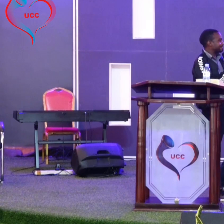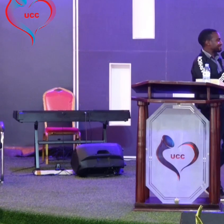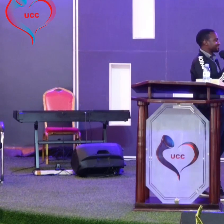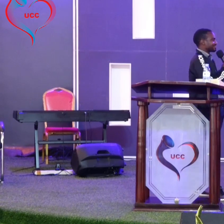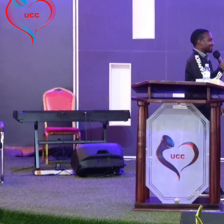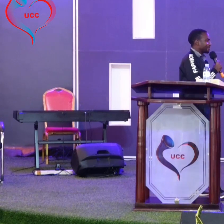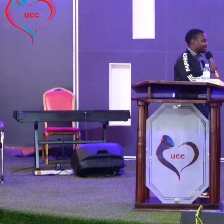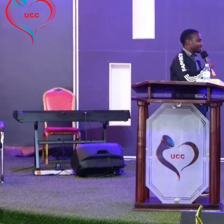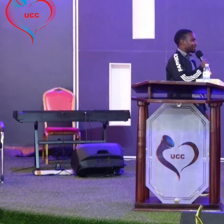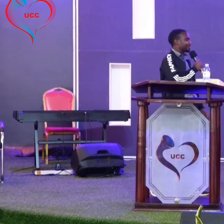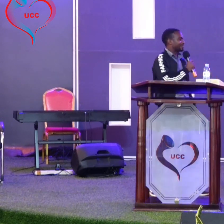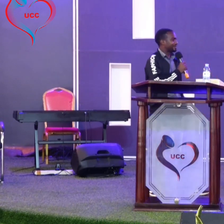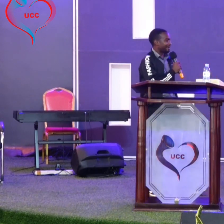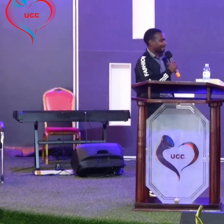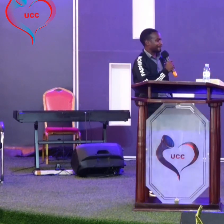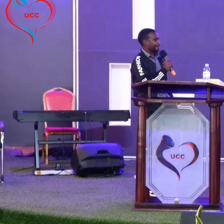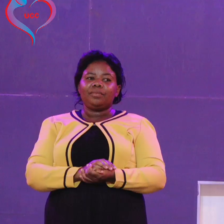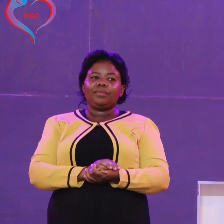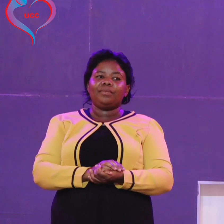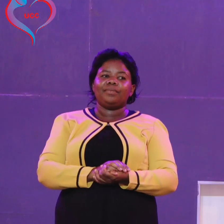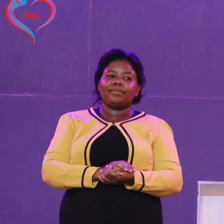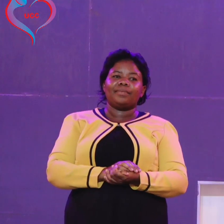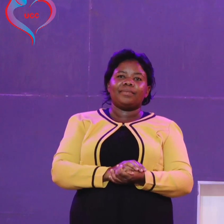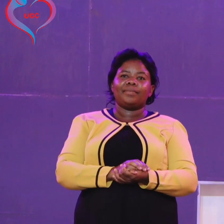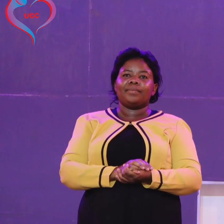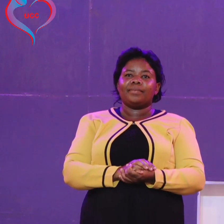akademu. Oba ujukire kwa komi. Aha.